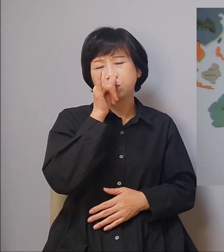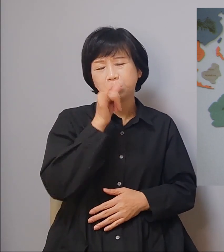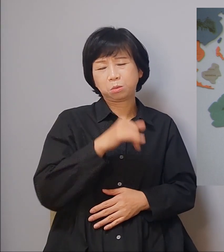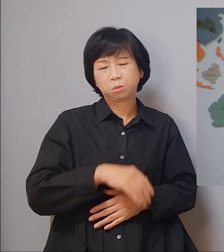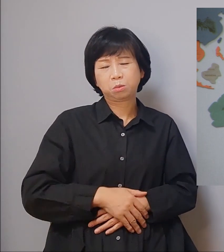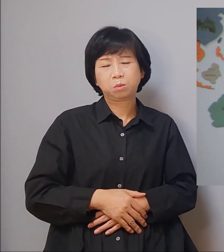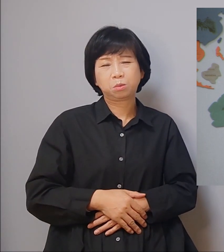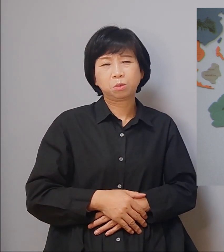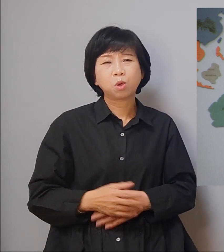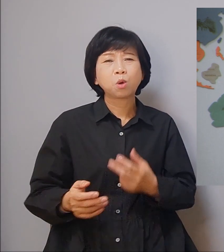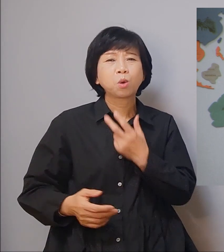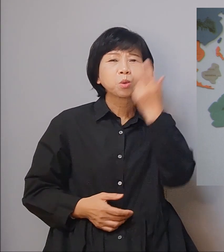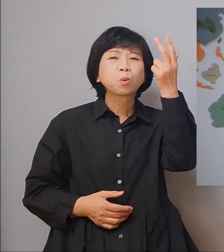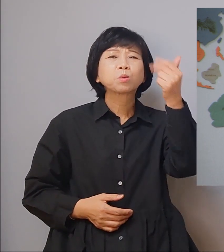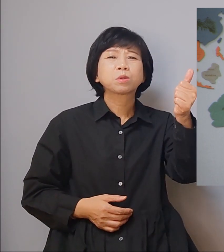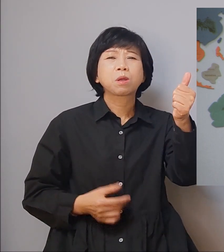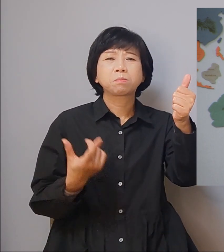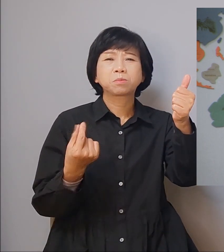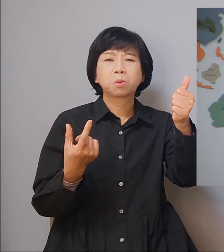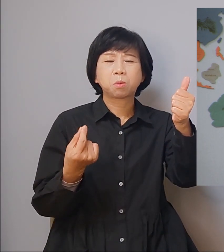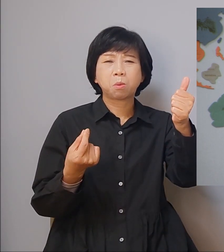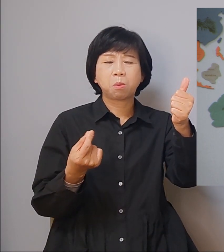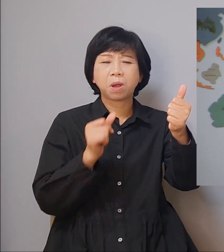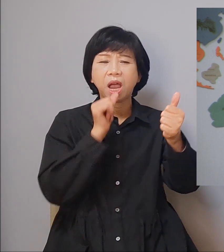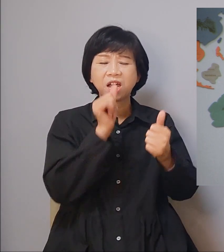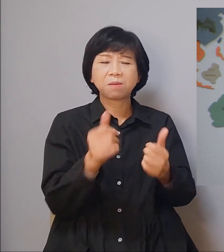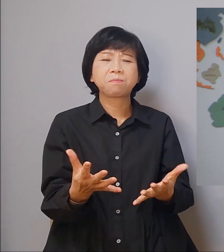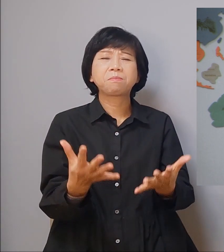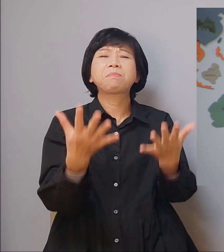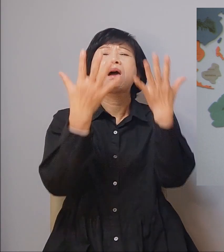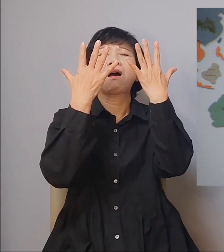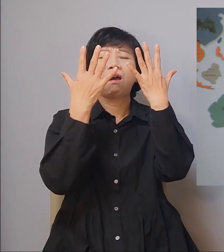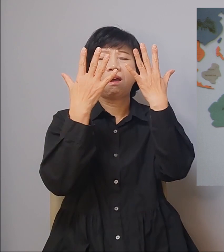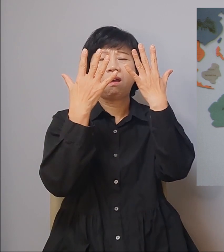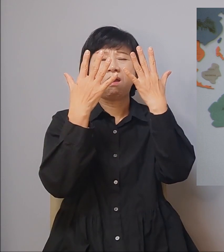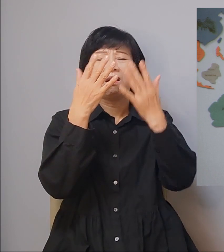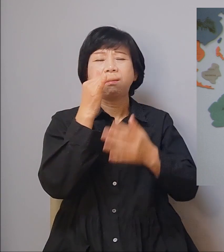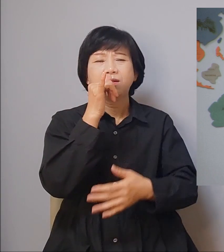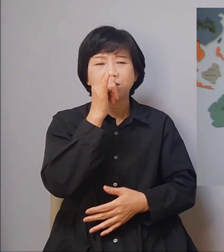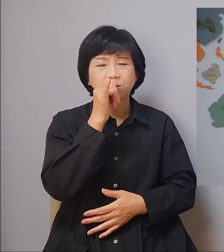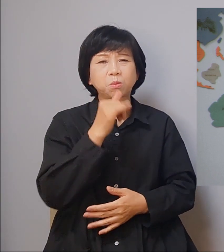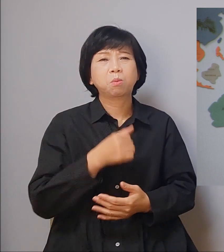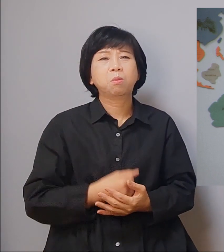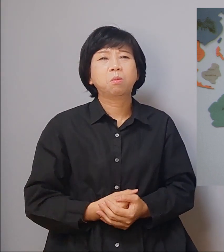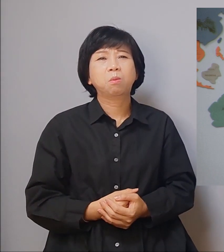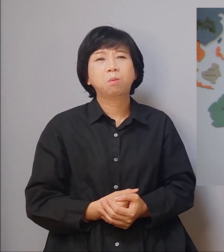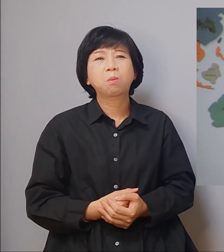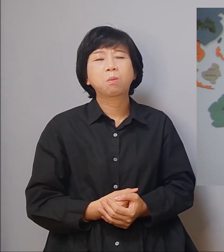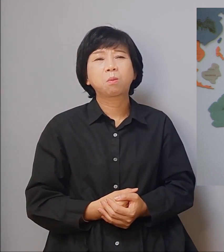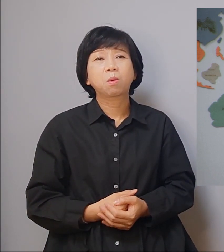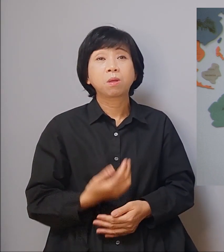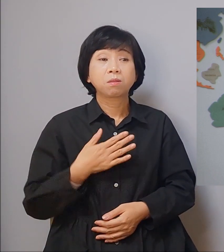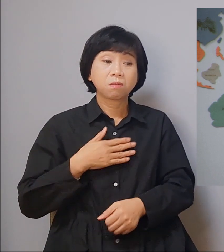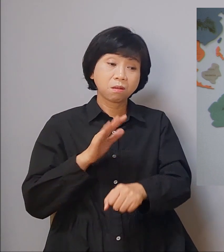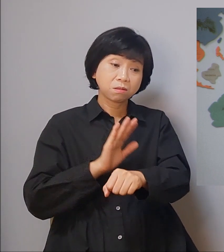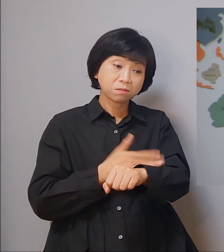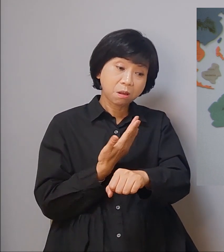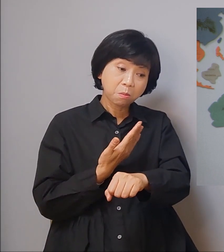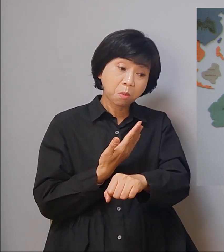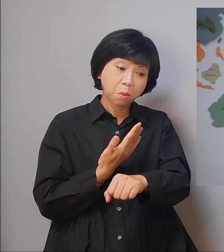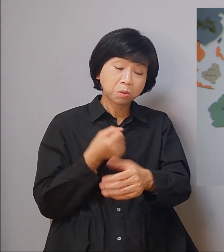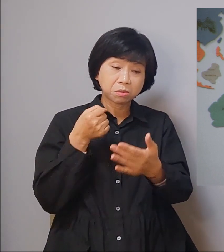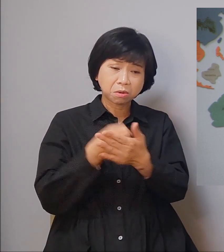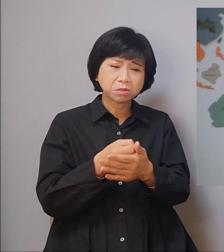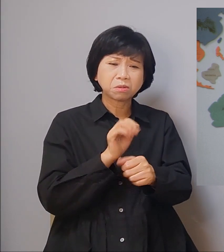감옥에 들어갈 때도 있습니다. 이러저러한 상황과 환경들이 처해져 있지만 내가 잘못 생각하고